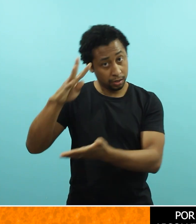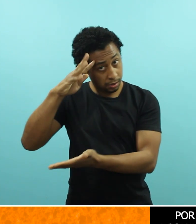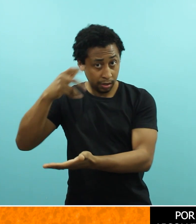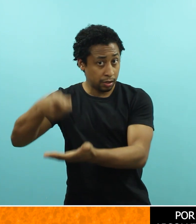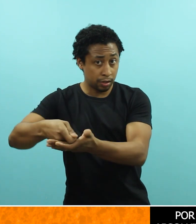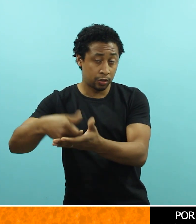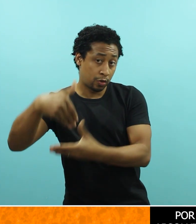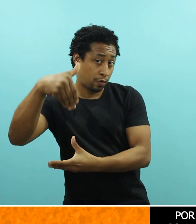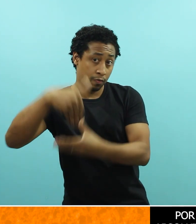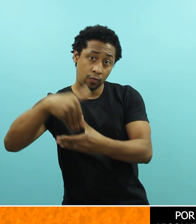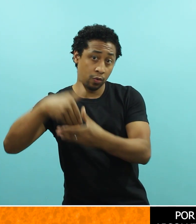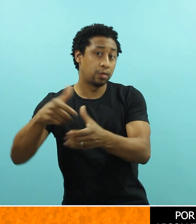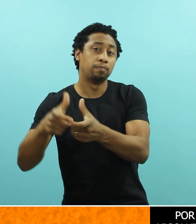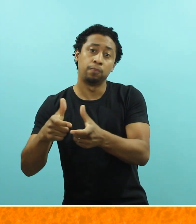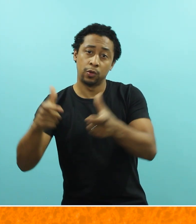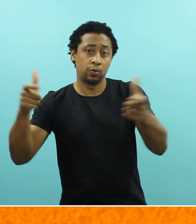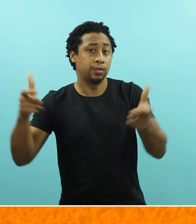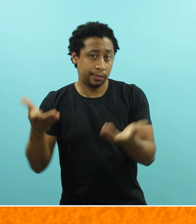votos.